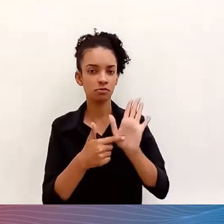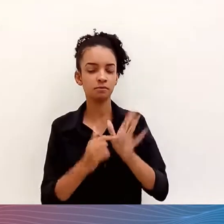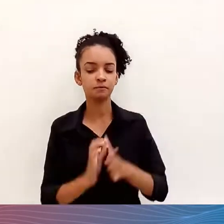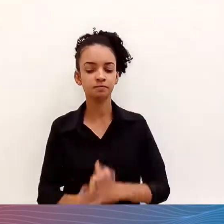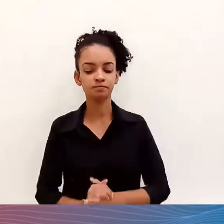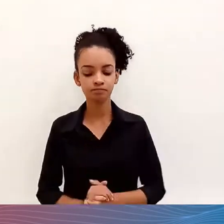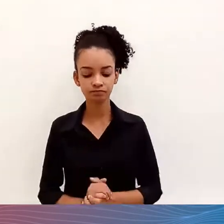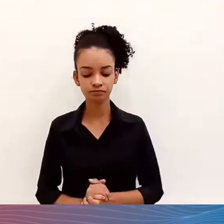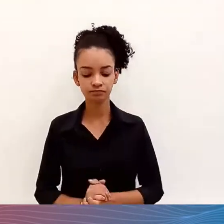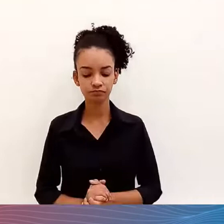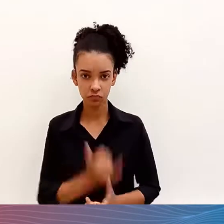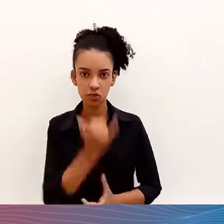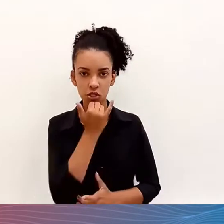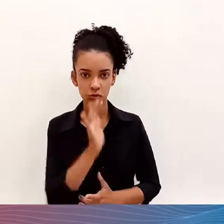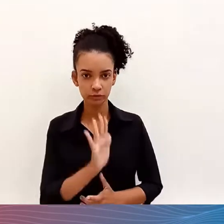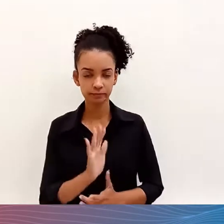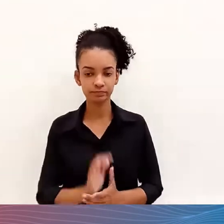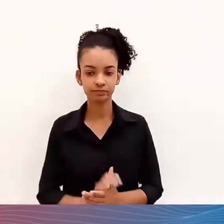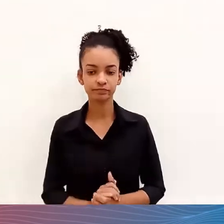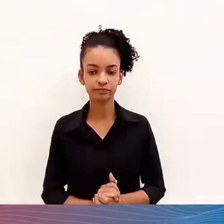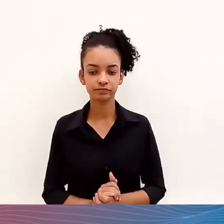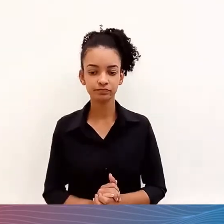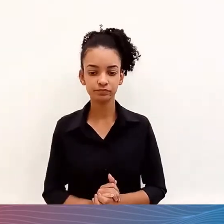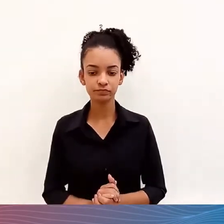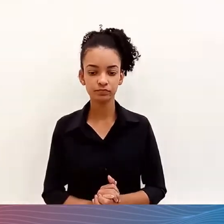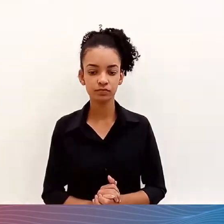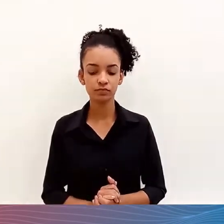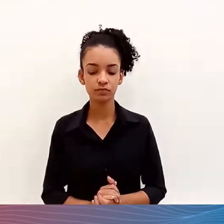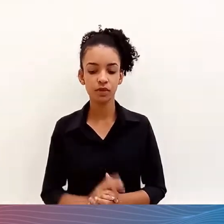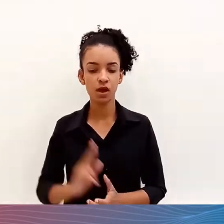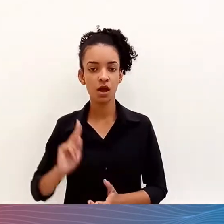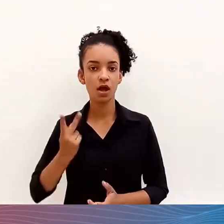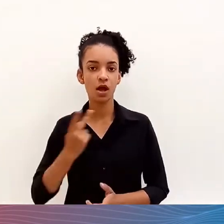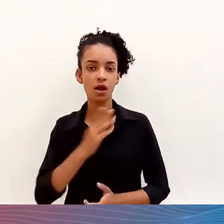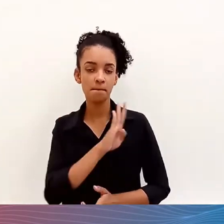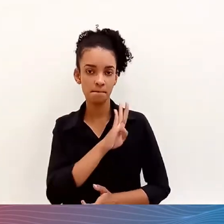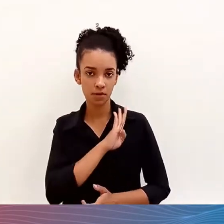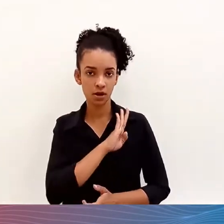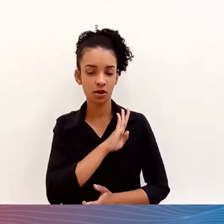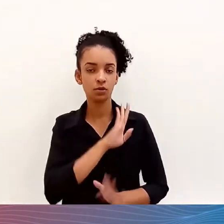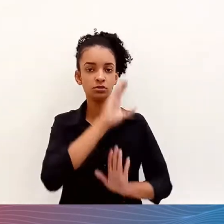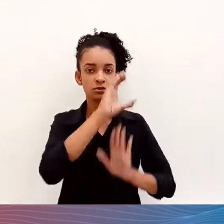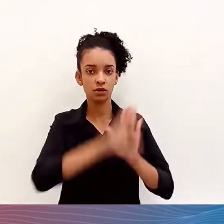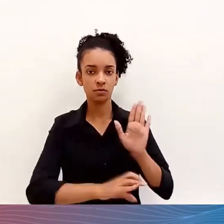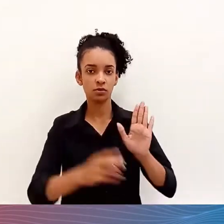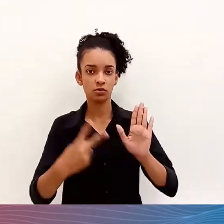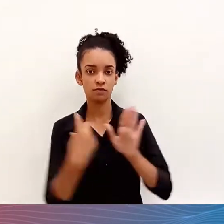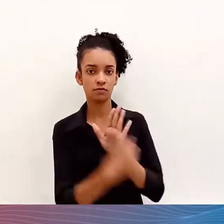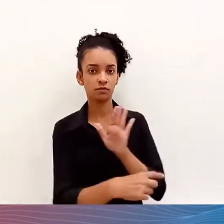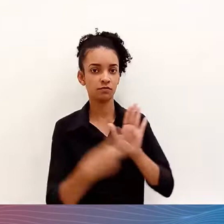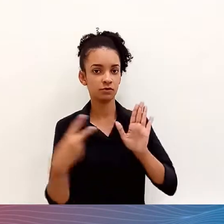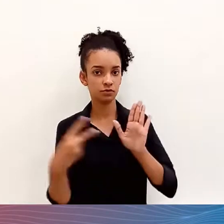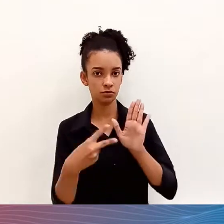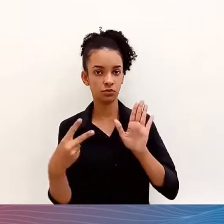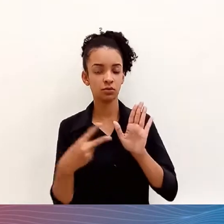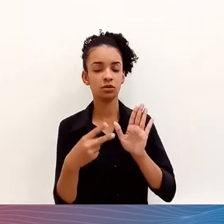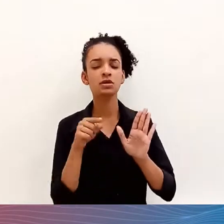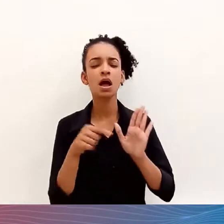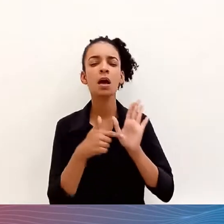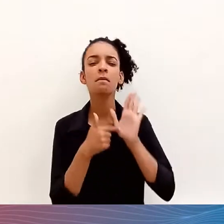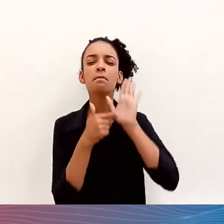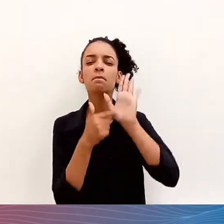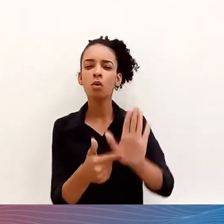Hebreus 12, 22, perdão. Hebreus 12, 22, né, ali fala que o Sião hoje está no